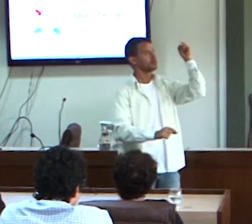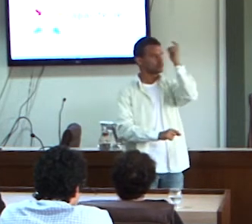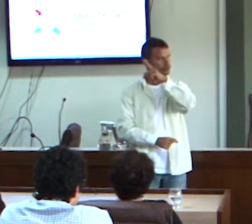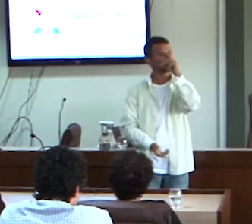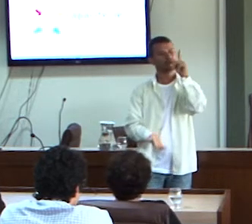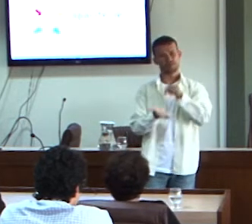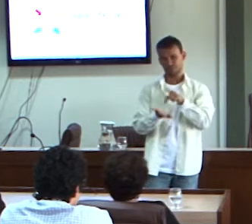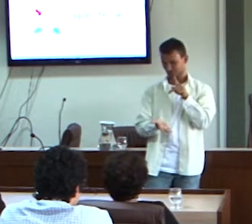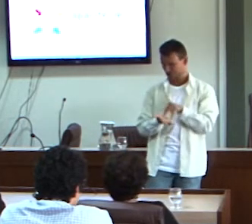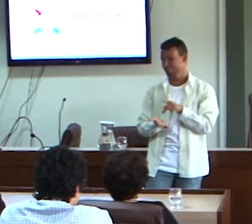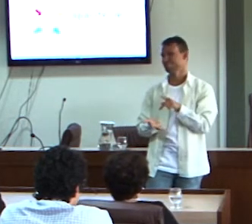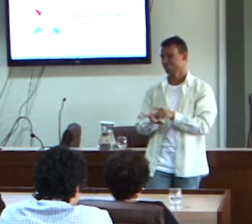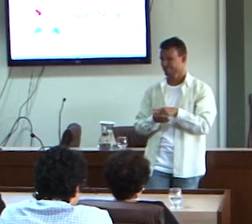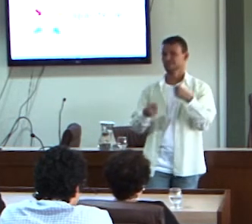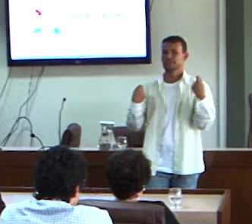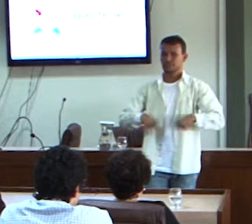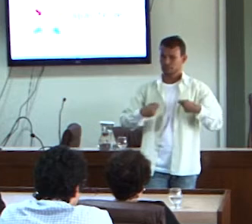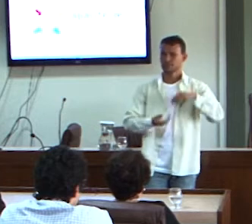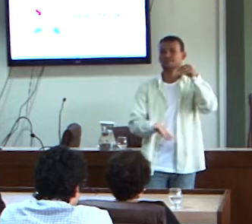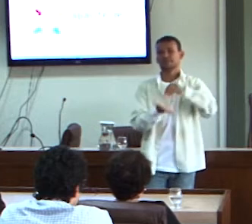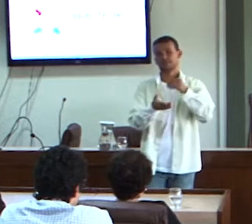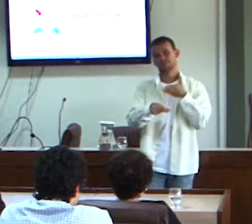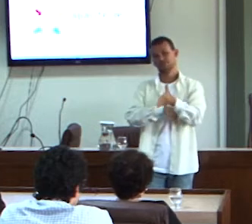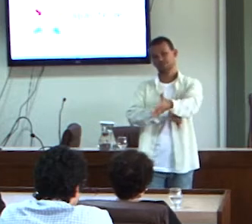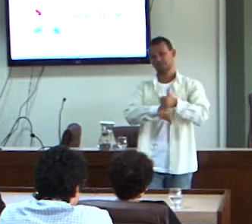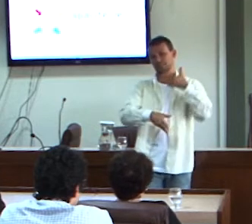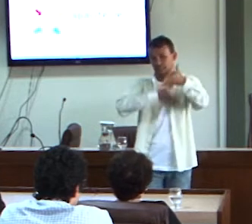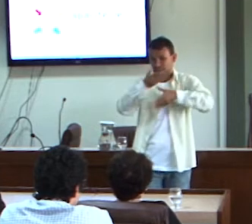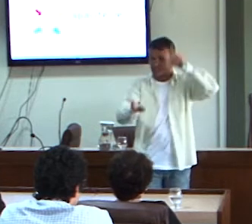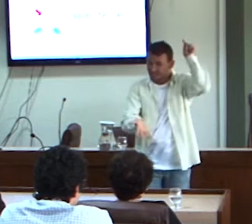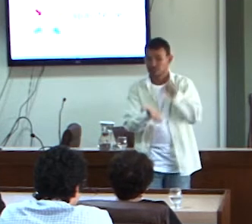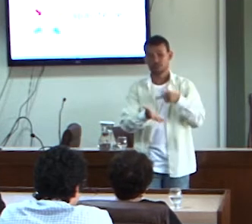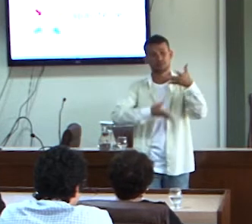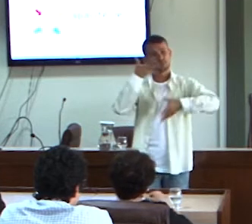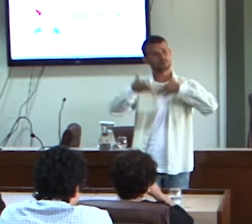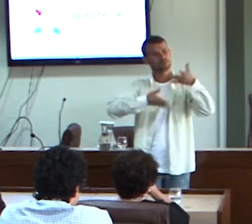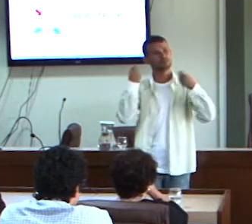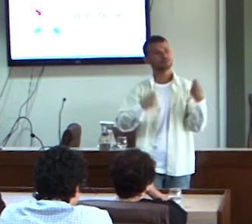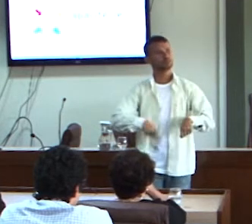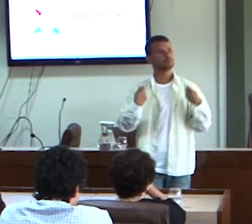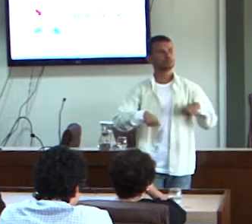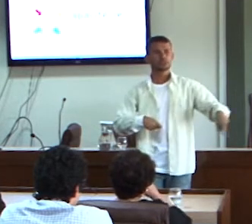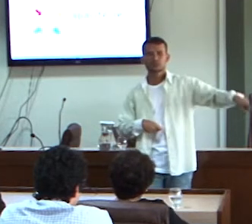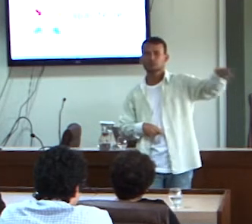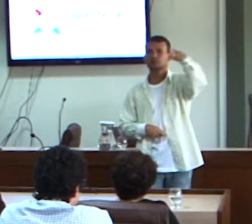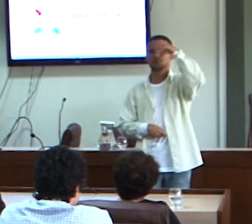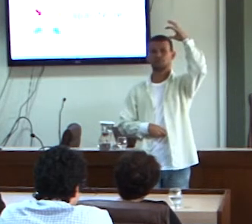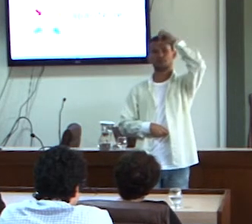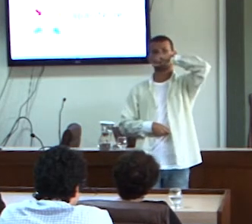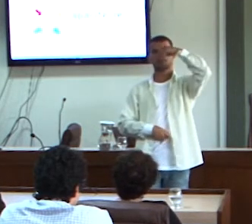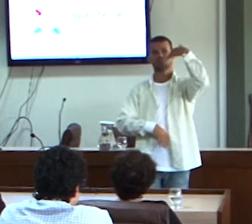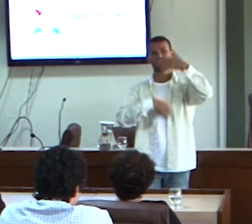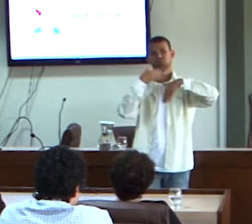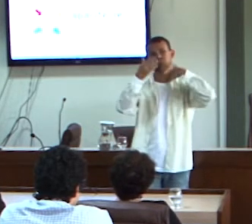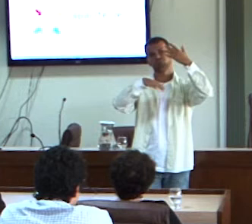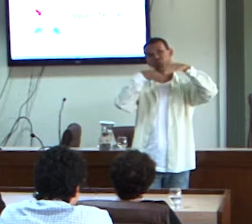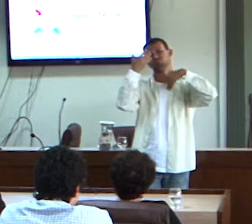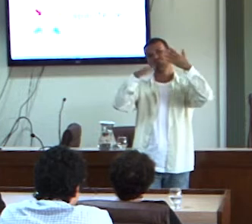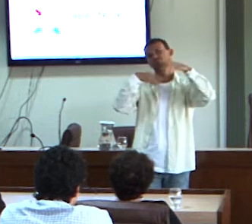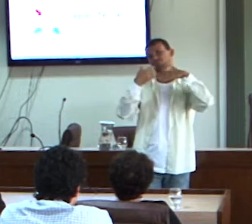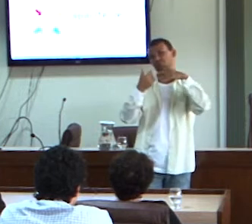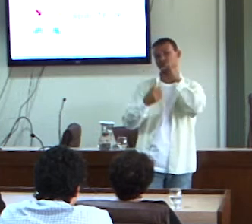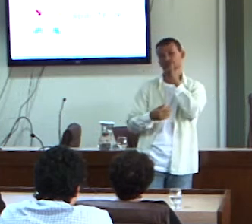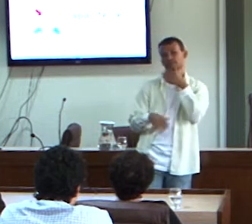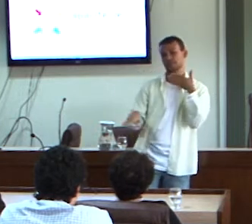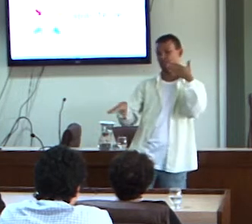nesses departamentos. Então, realmente, para nós é difícil. Isso que falta um pouquinho de acessibilidade nessa questão, de a maioria começar a aprender